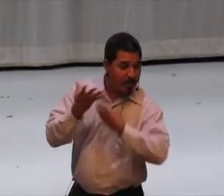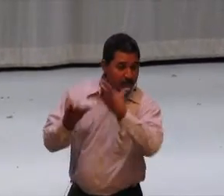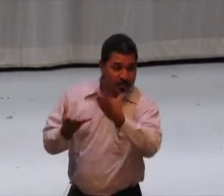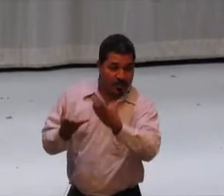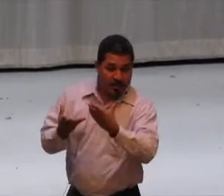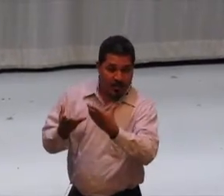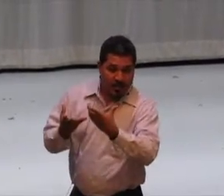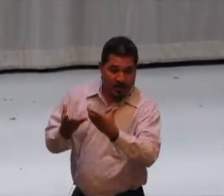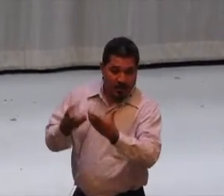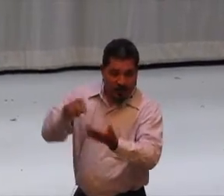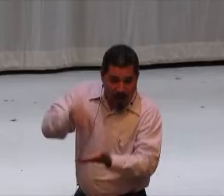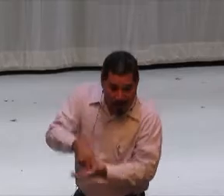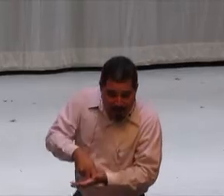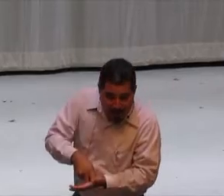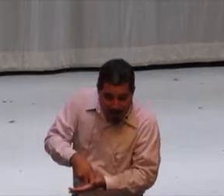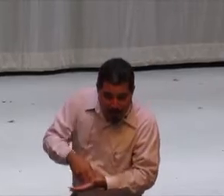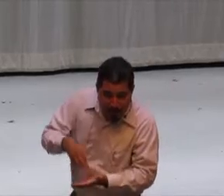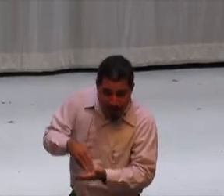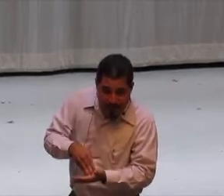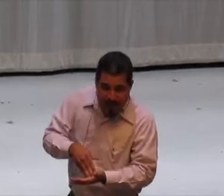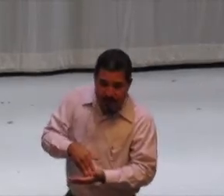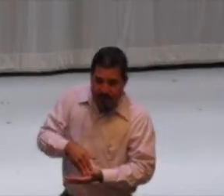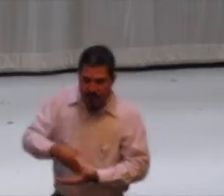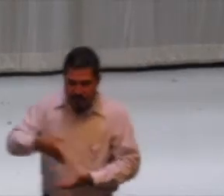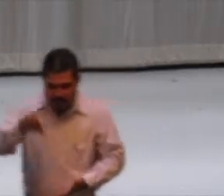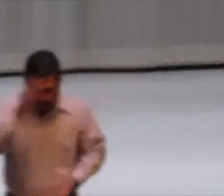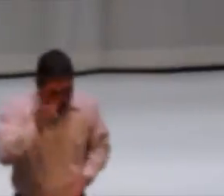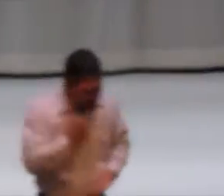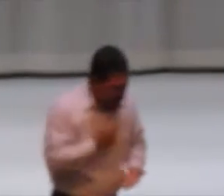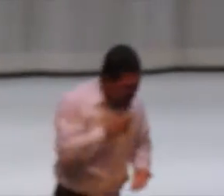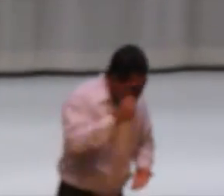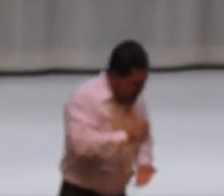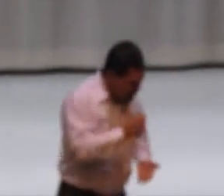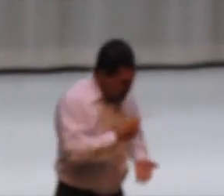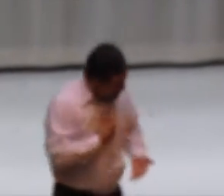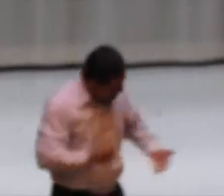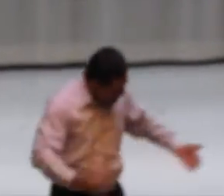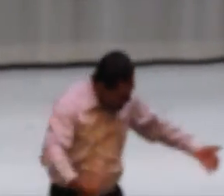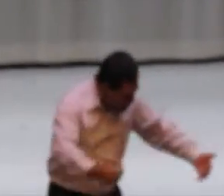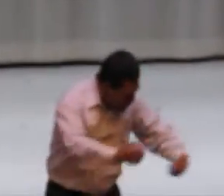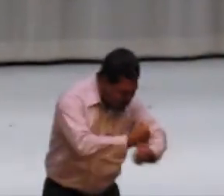confesamos, nos arrepentimos otra vez y Dios dice, sí, yo te amo,